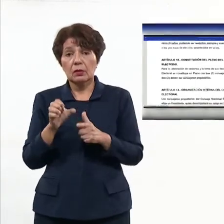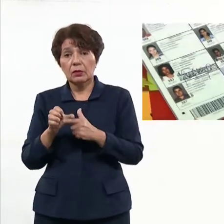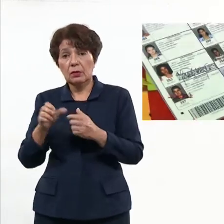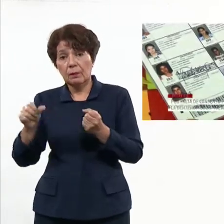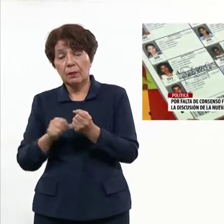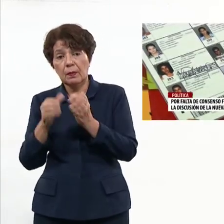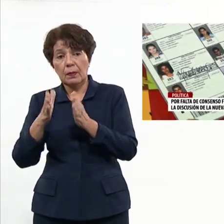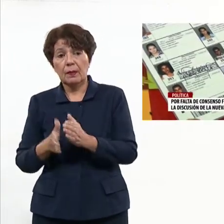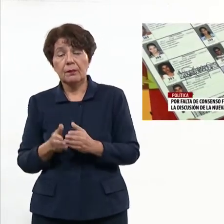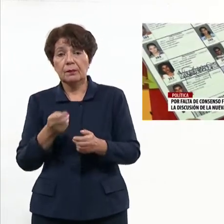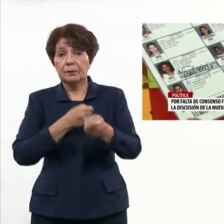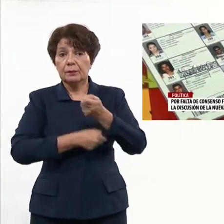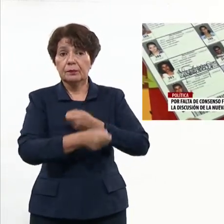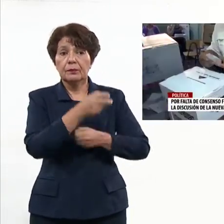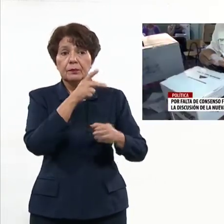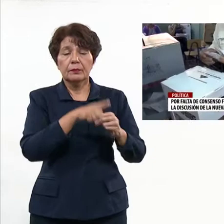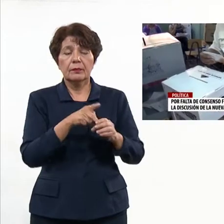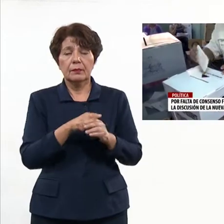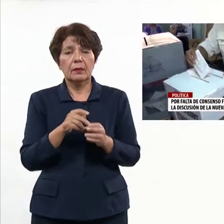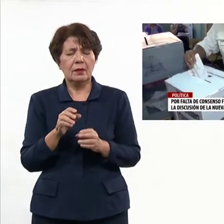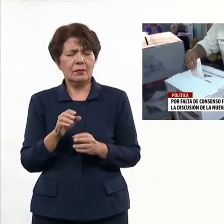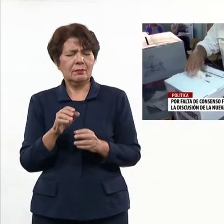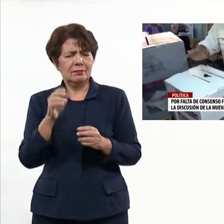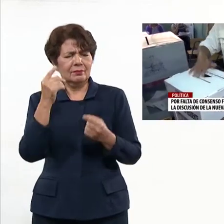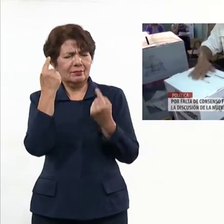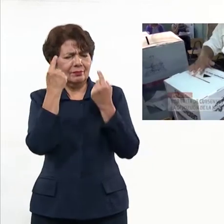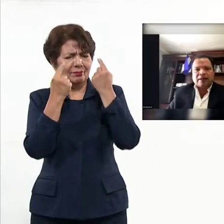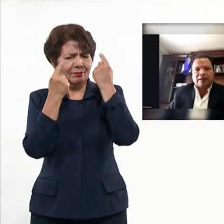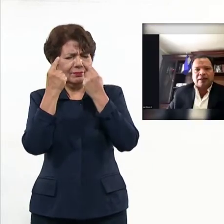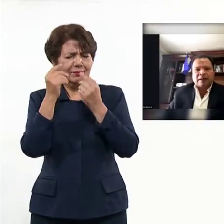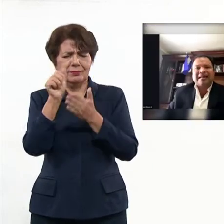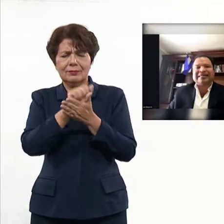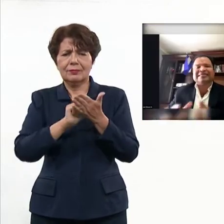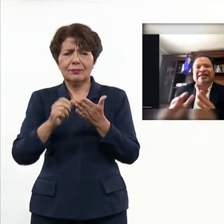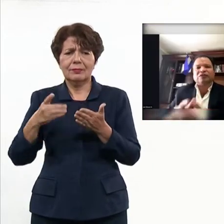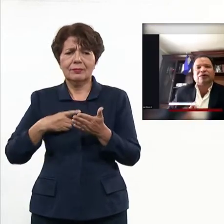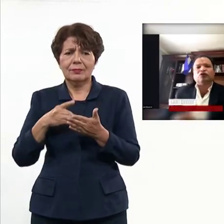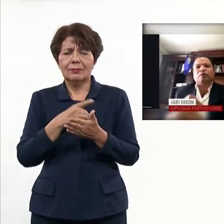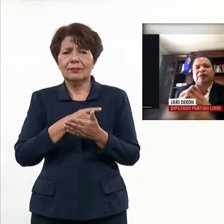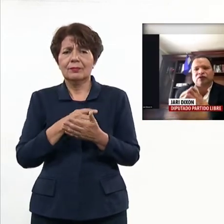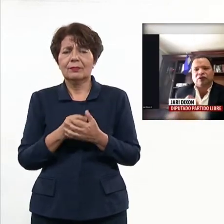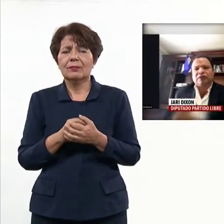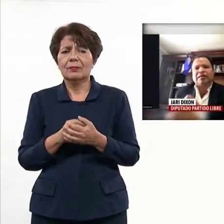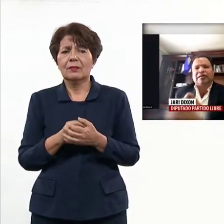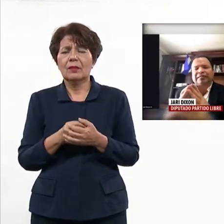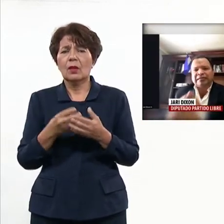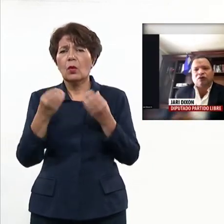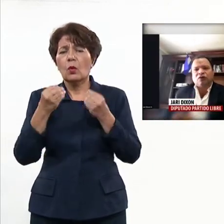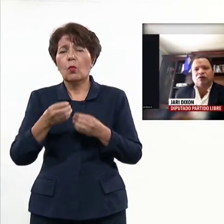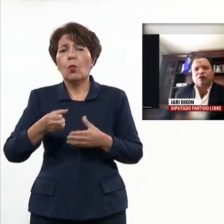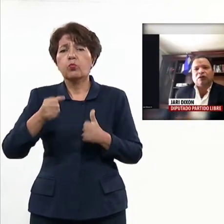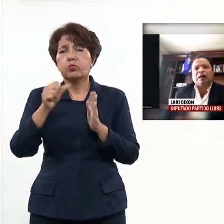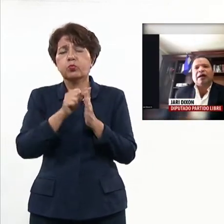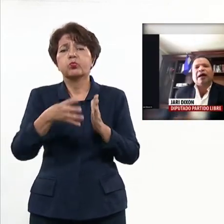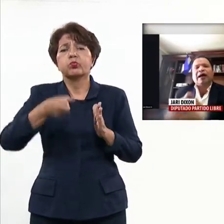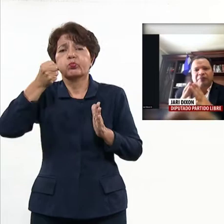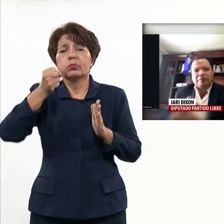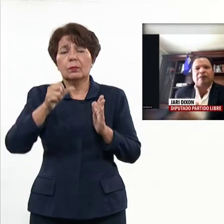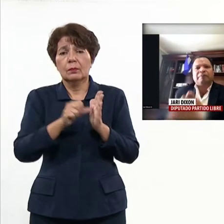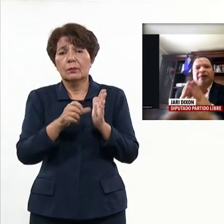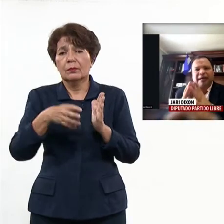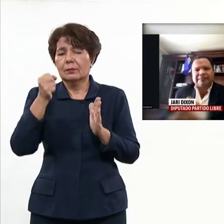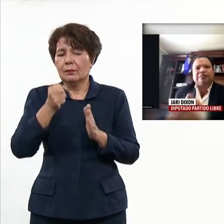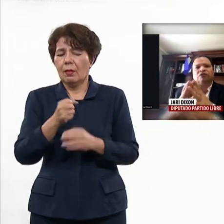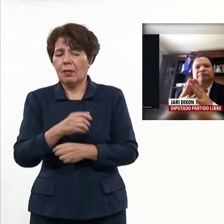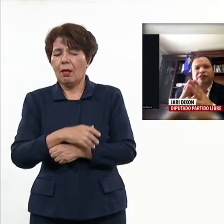ampliamente esta acción genera suspicacias entre algunos diputados el exceso de suspensión de artículos a